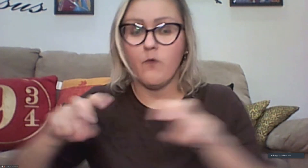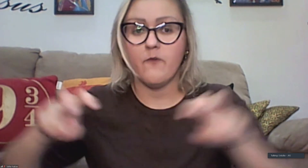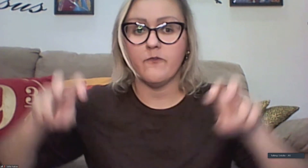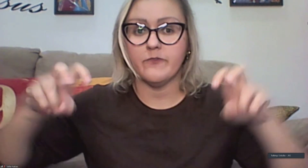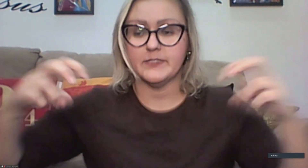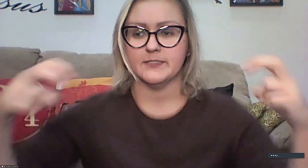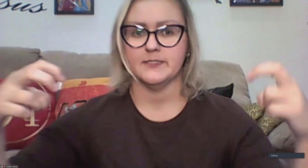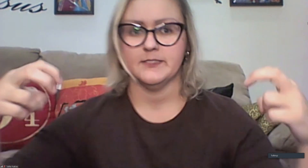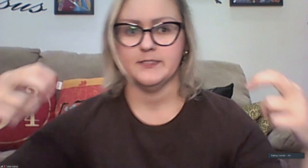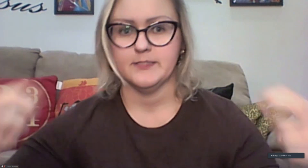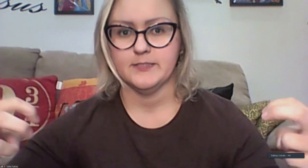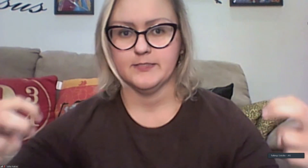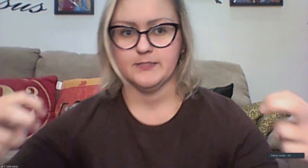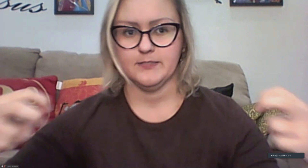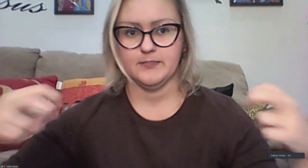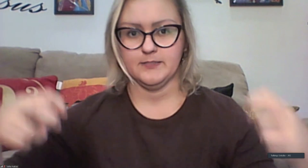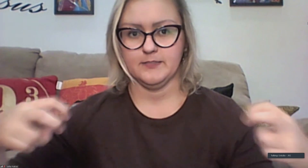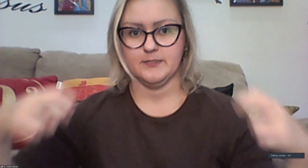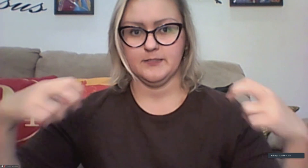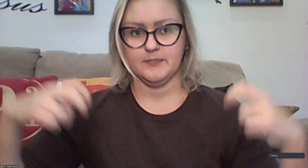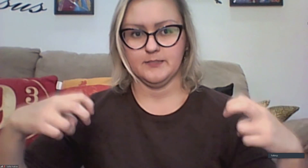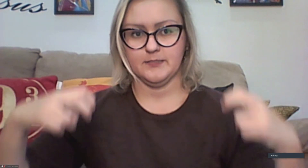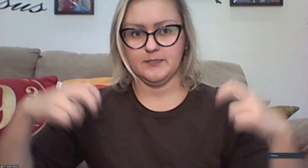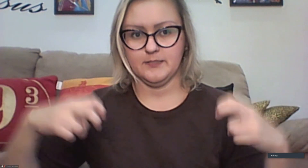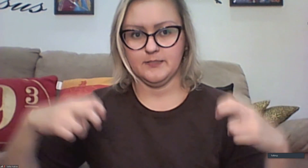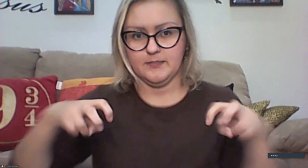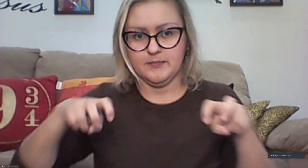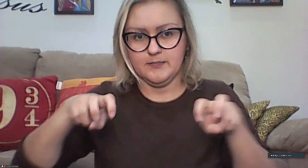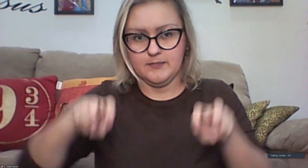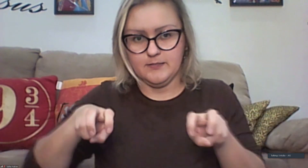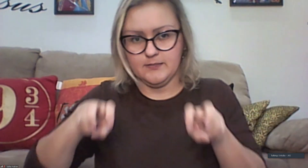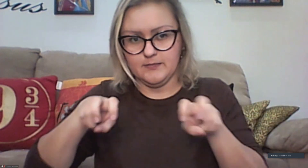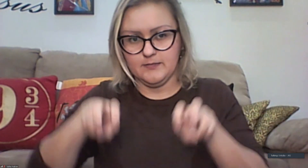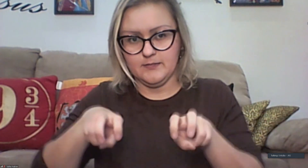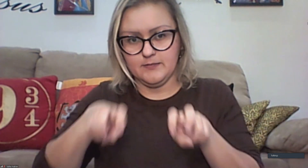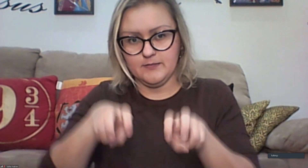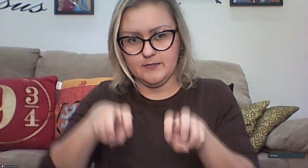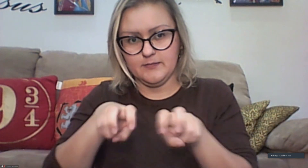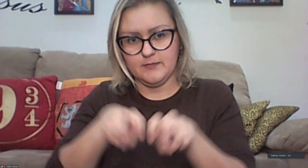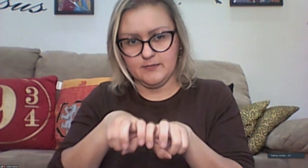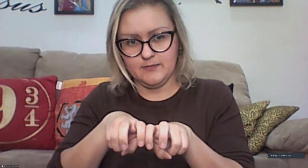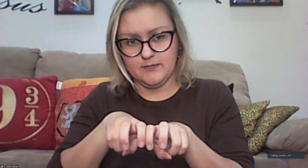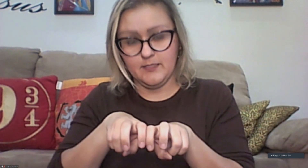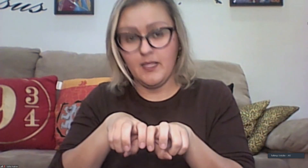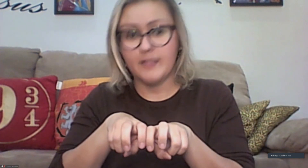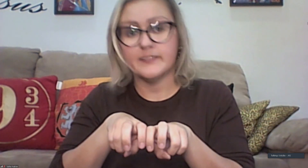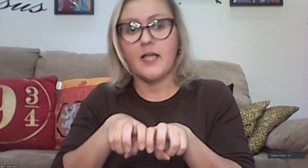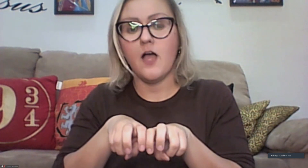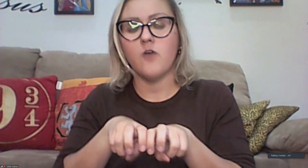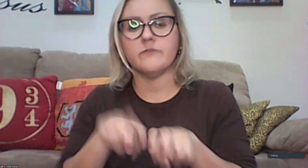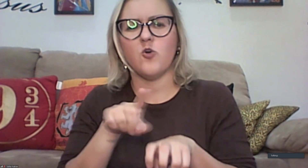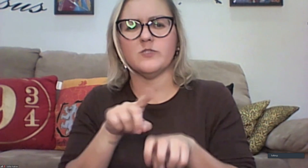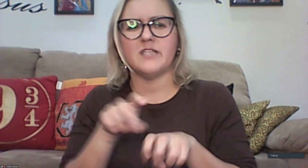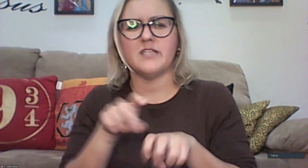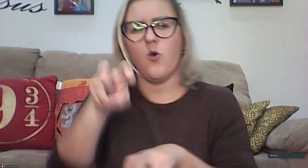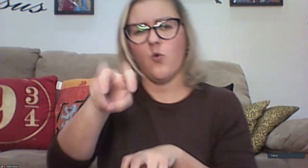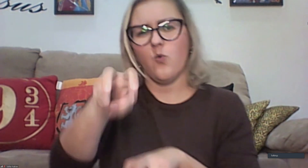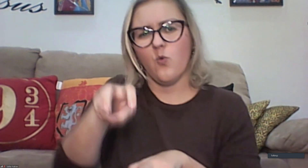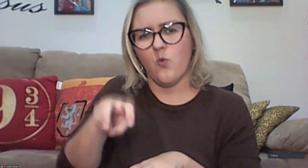mudei a disponibilização da sala para U. E os alunos ficavam sentados,